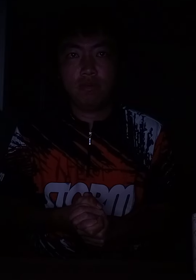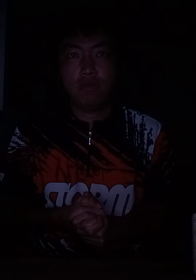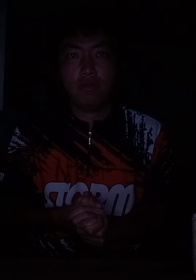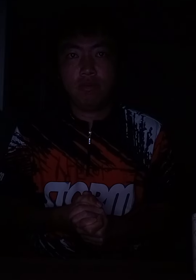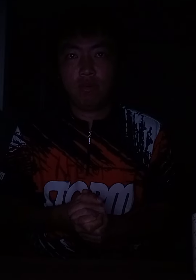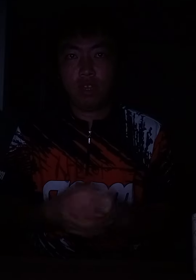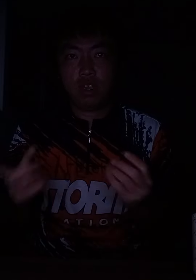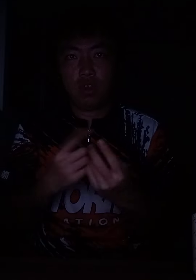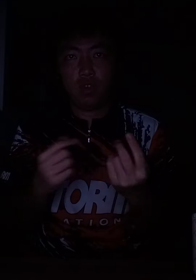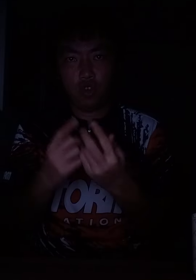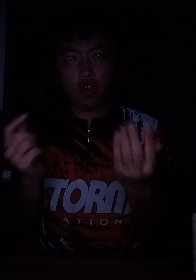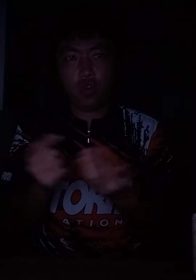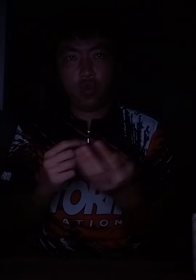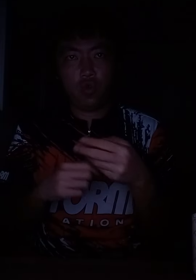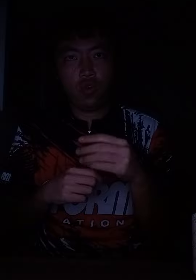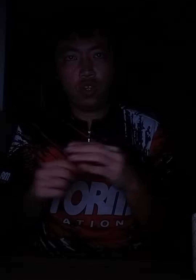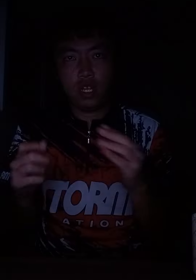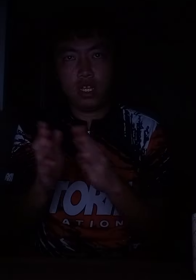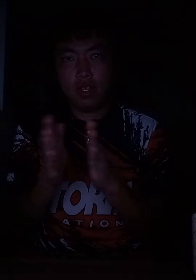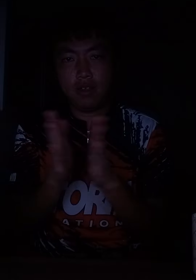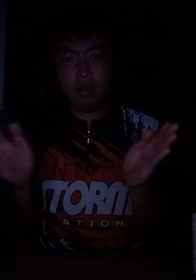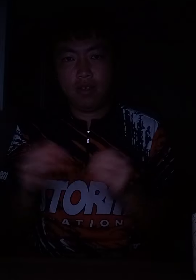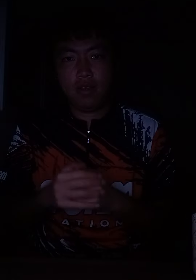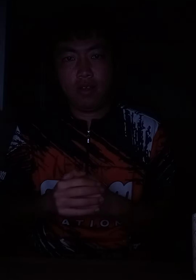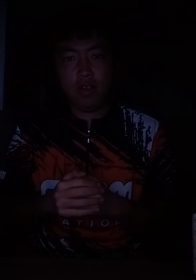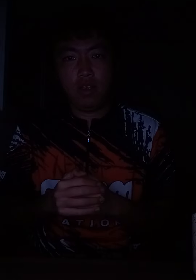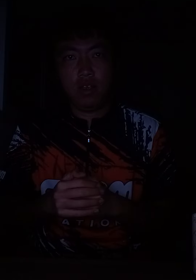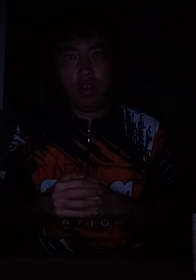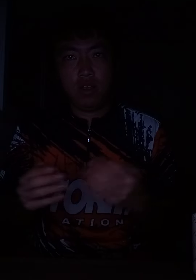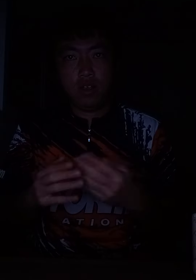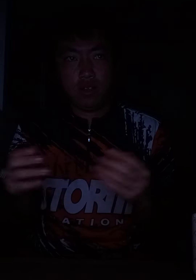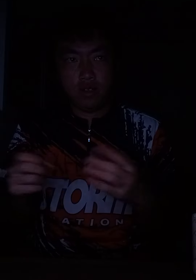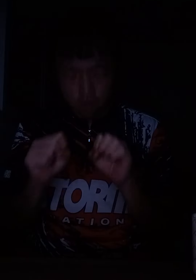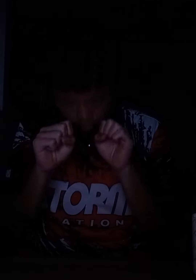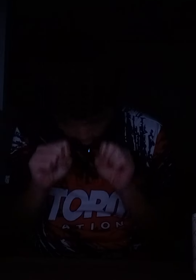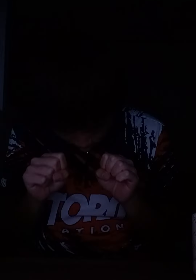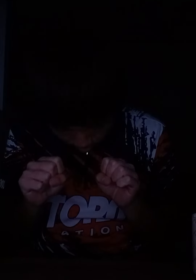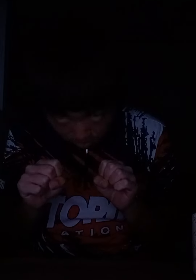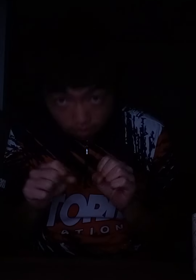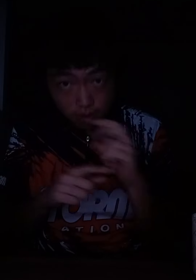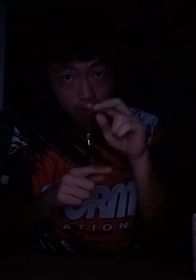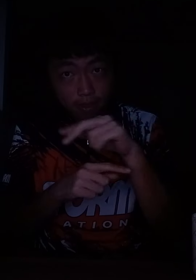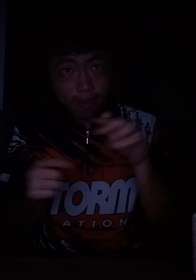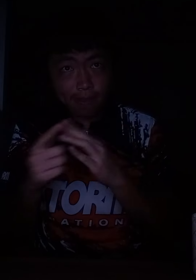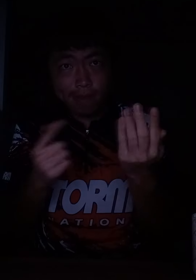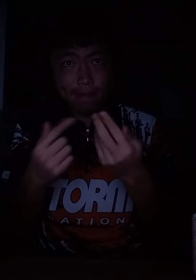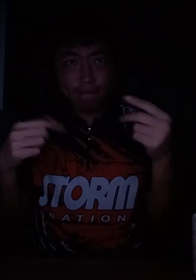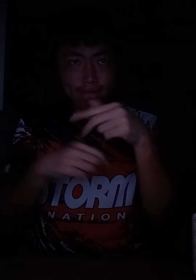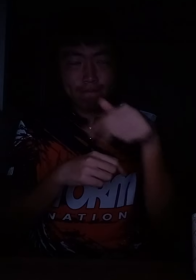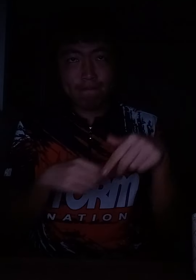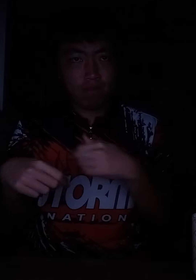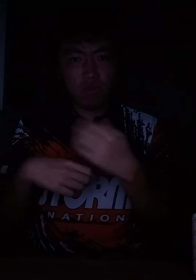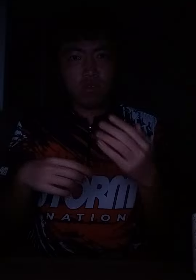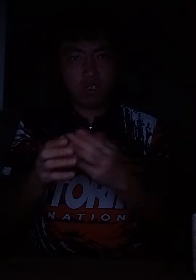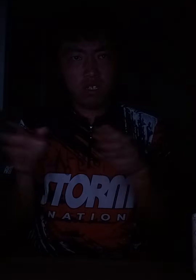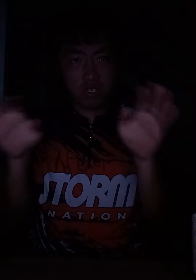네, 시사평론가 고윤준의 뉴스타 시작하겠습니다. 해수가 되는가요? 네, 내일부터 전국 대부분의 해수욕장이 개장을